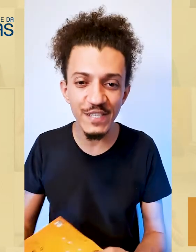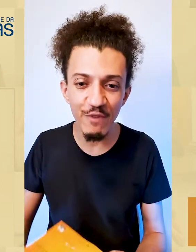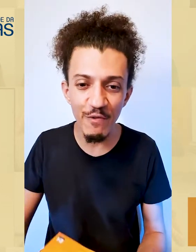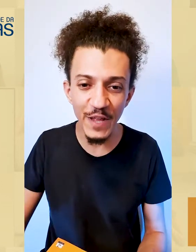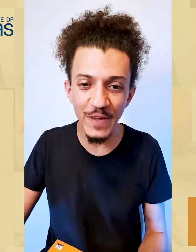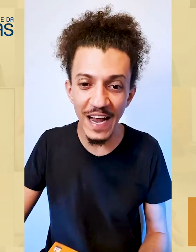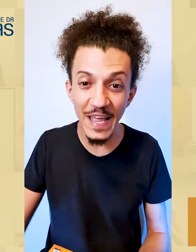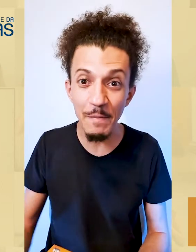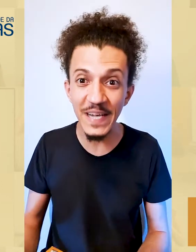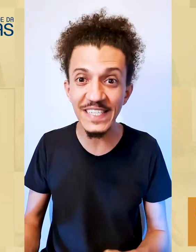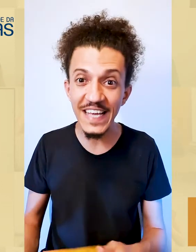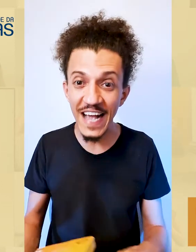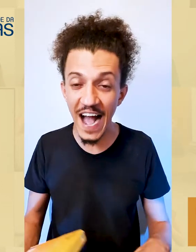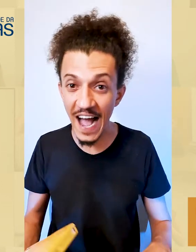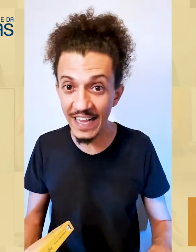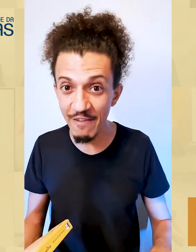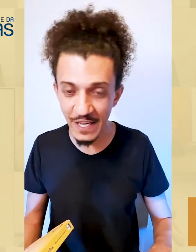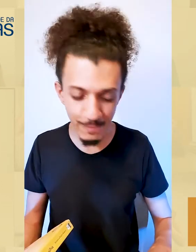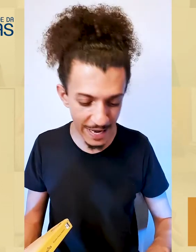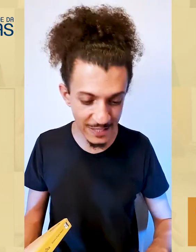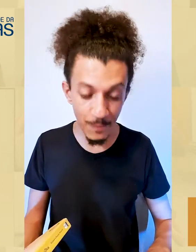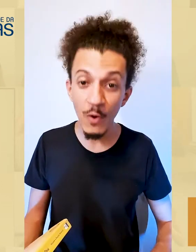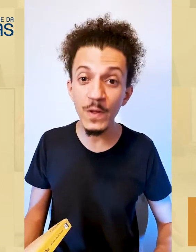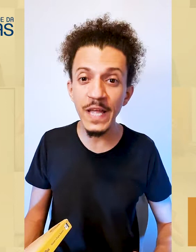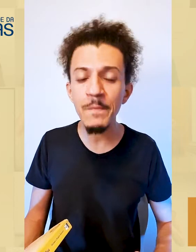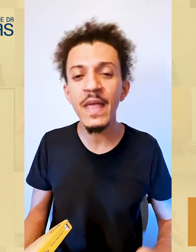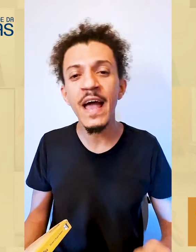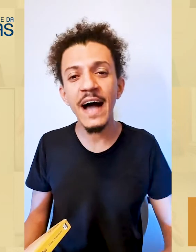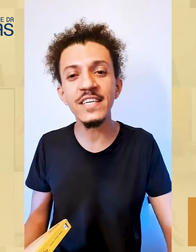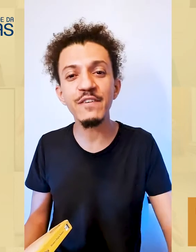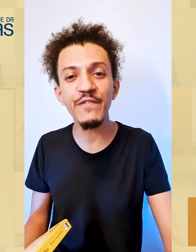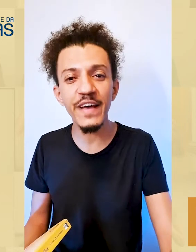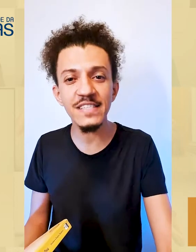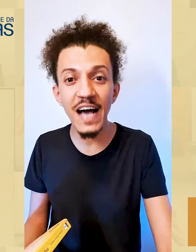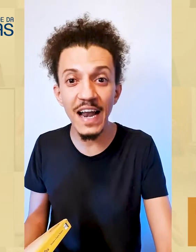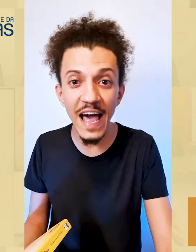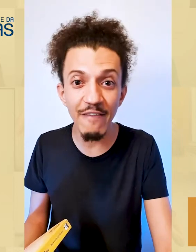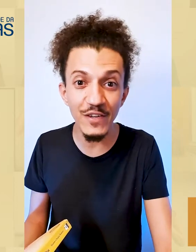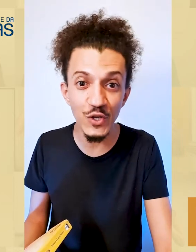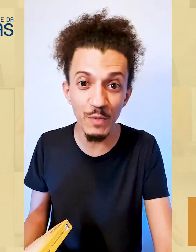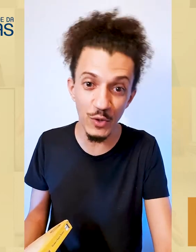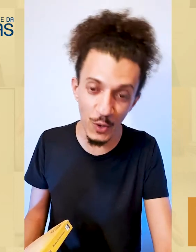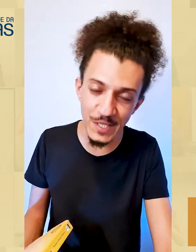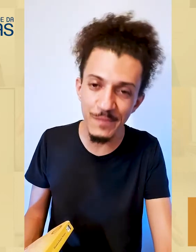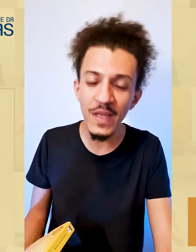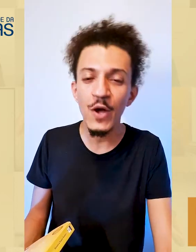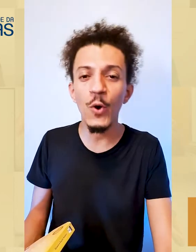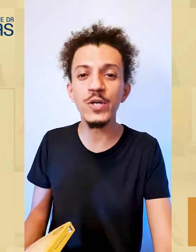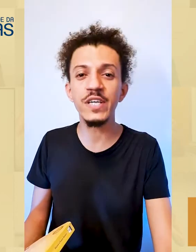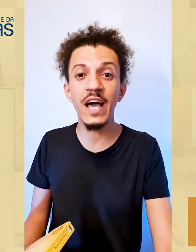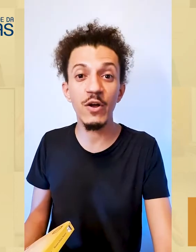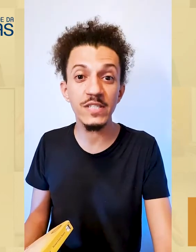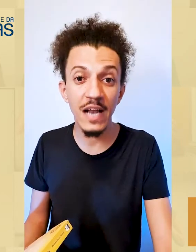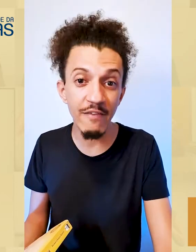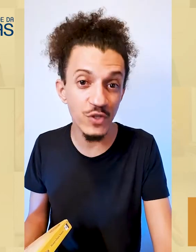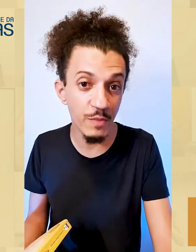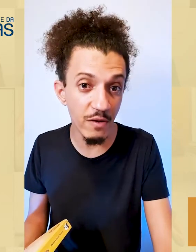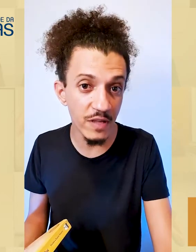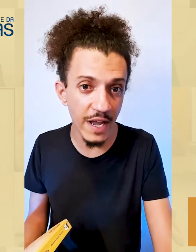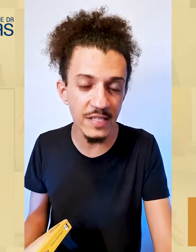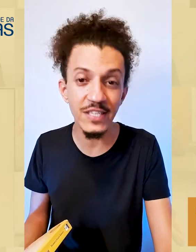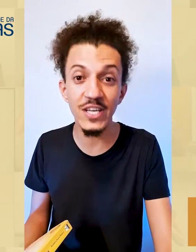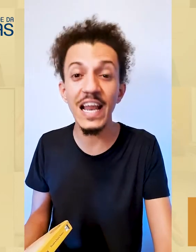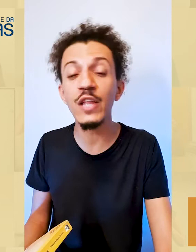se desenvolvendo na Libras cada vez mais. Ontem a gente fez a live de número 12, hoje é a nossa live de